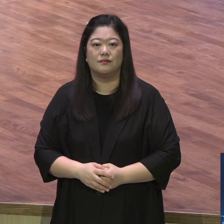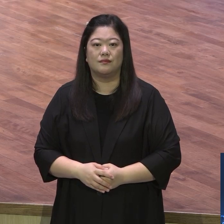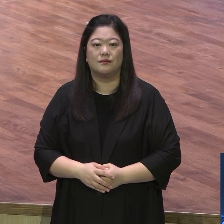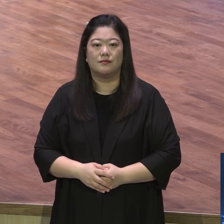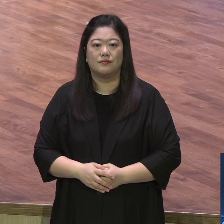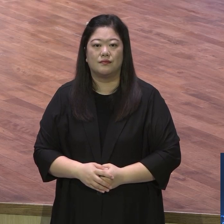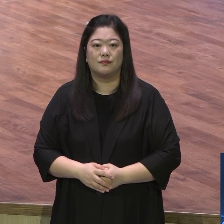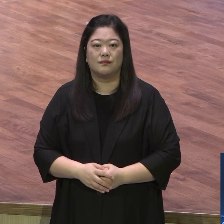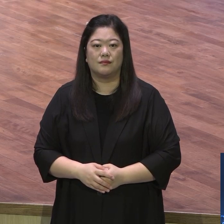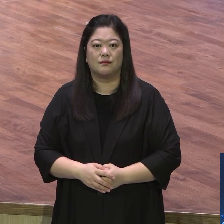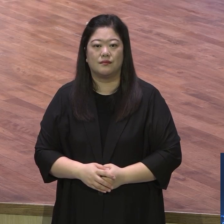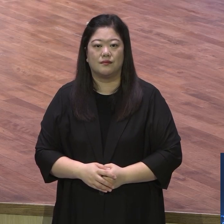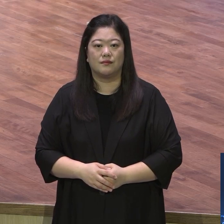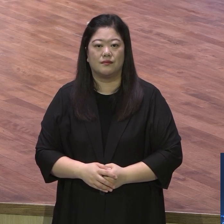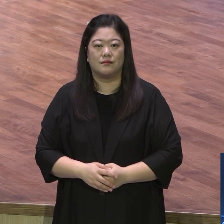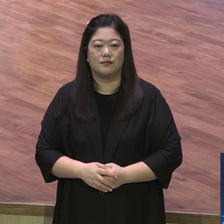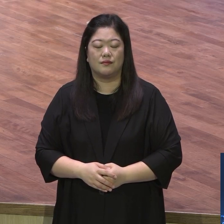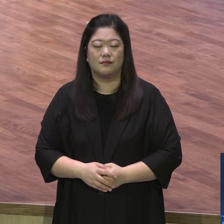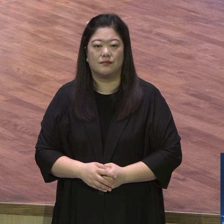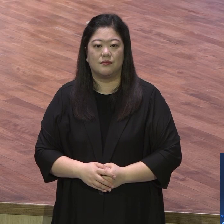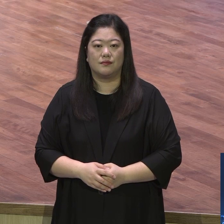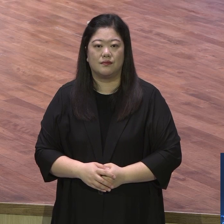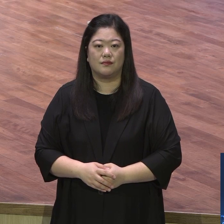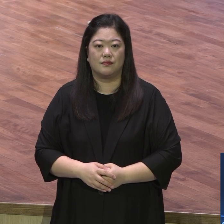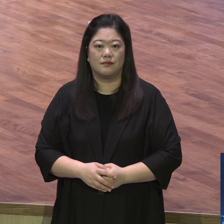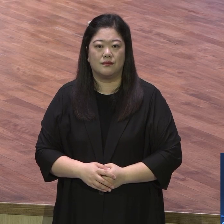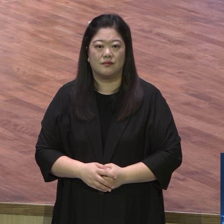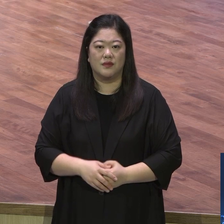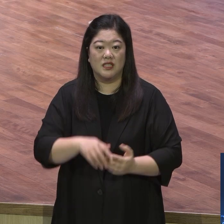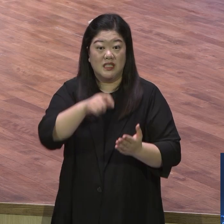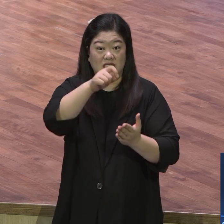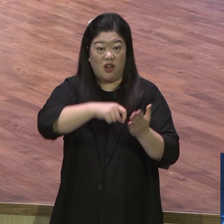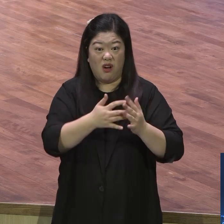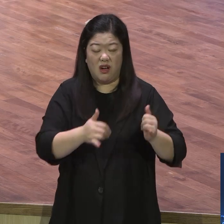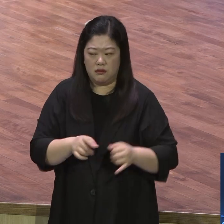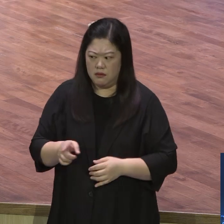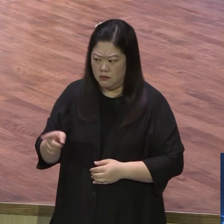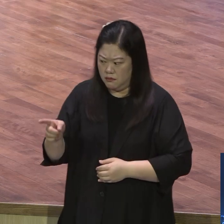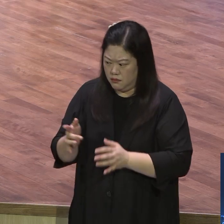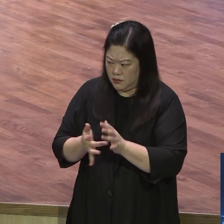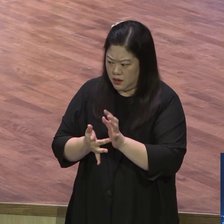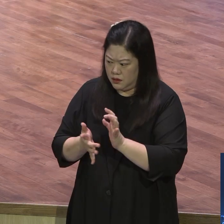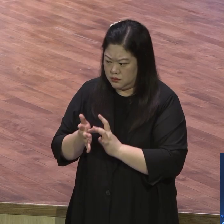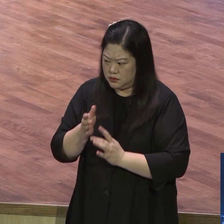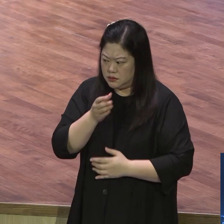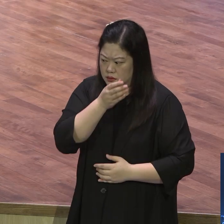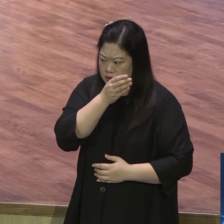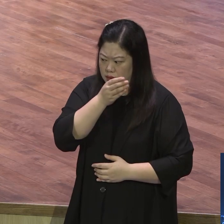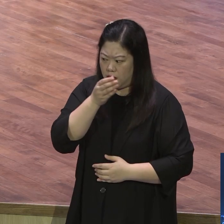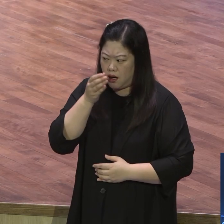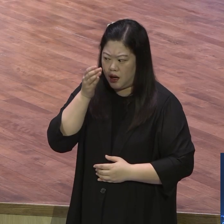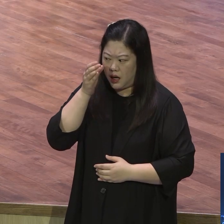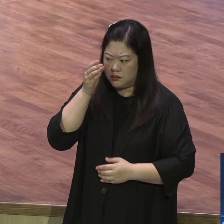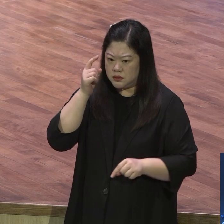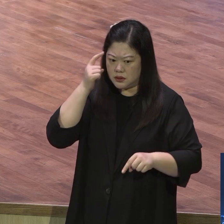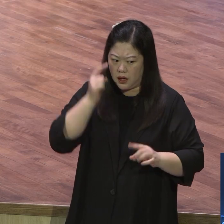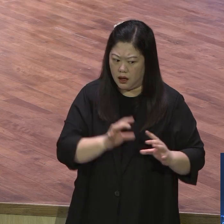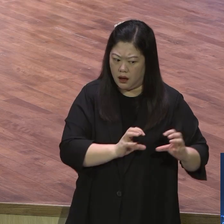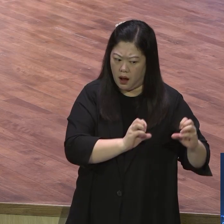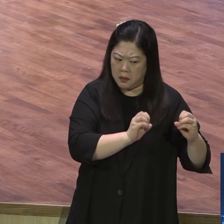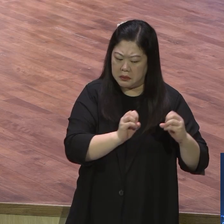세기관들이 이렇게 수근거릴 때 예수님께서 하신 말씀입니다